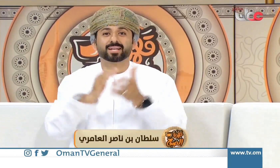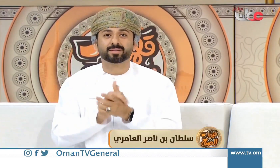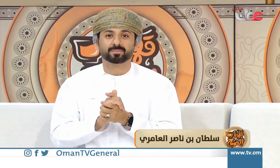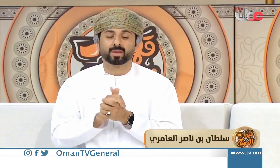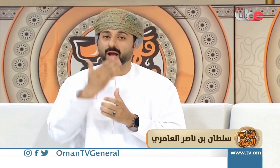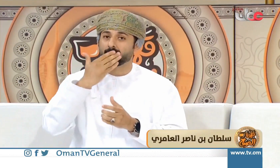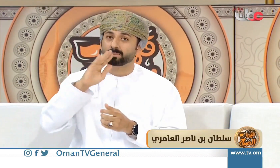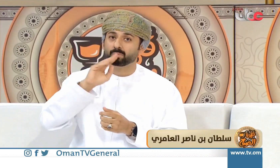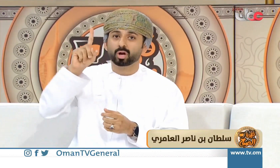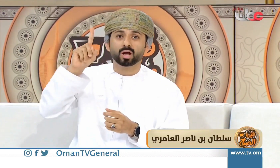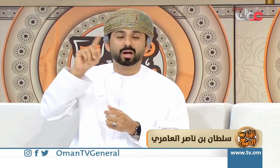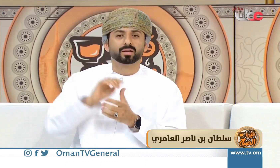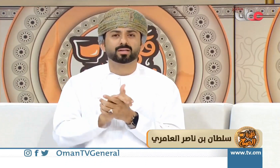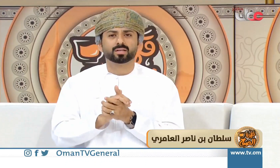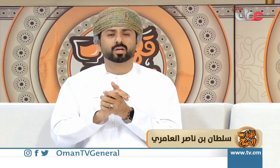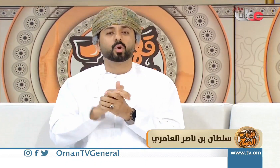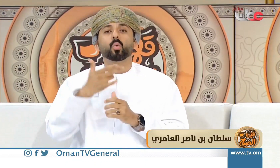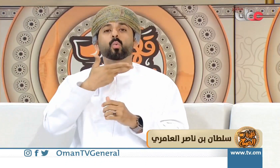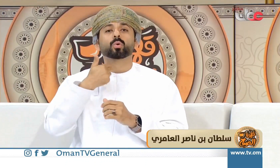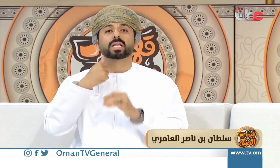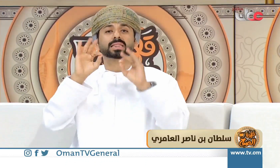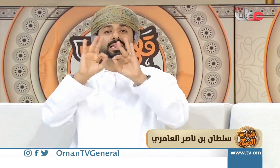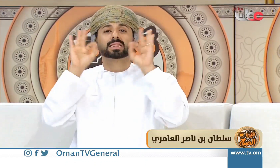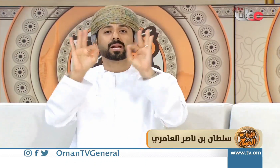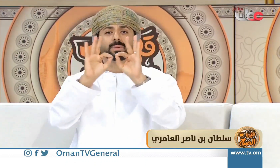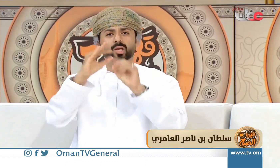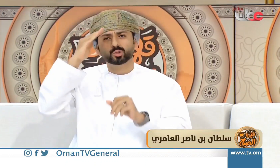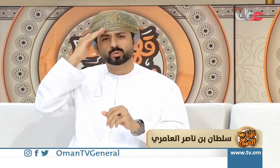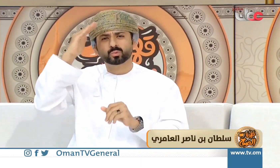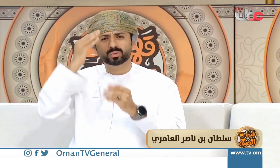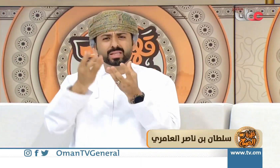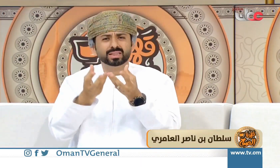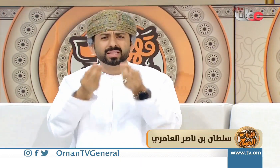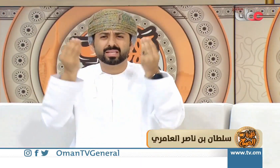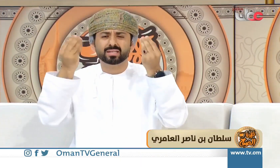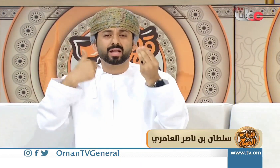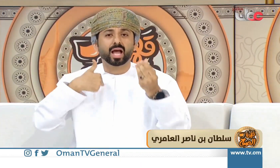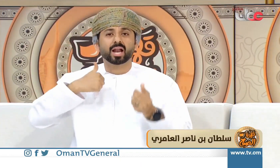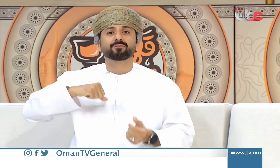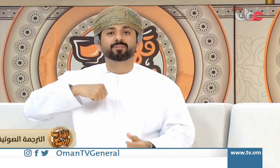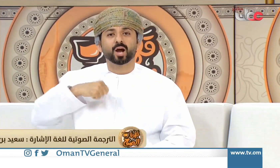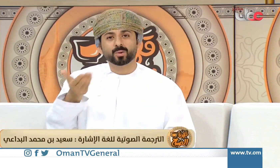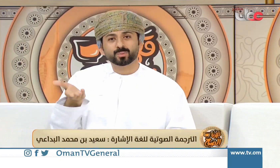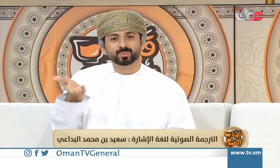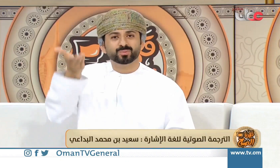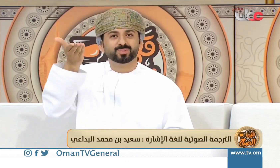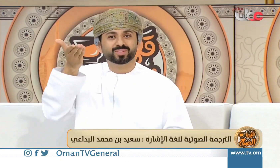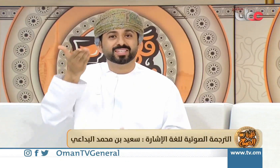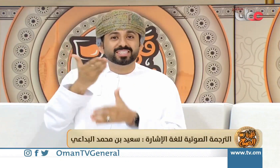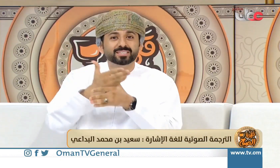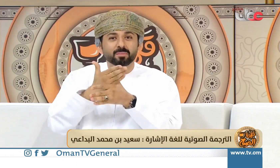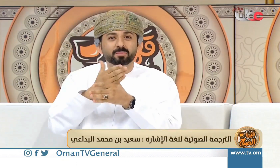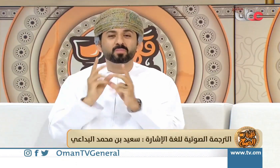صباح الخير للجميع، ونحمد الله سبحانه وتعالى، وكذلك نشكر وزارة التنمية الاجتماعية، ونحن